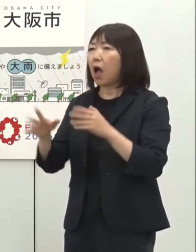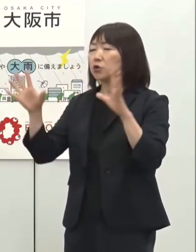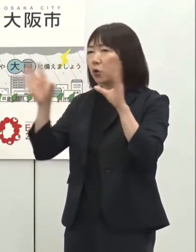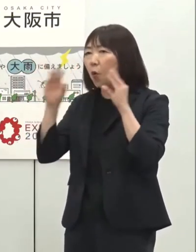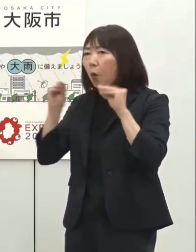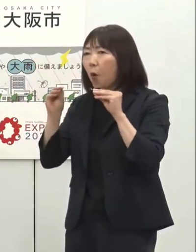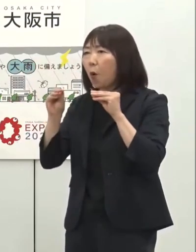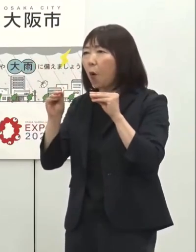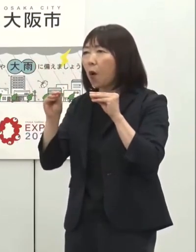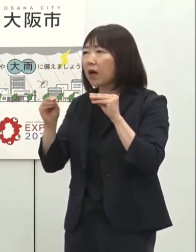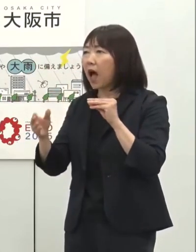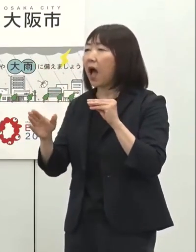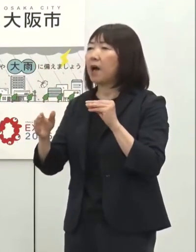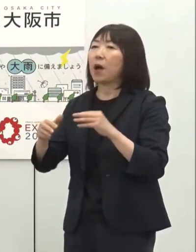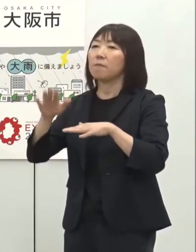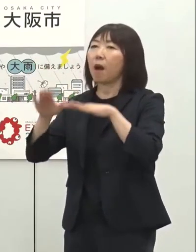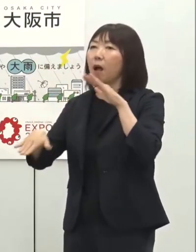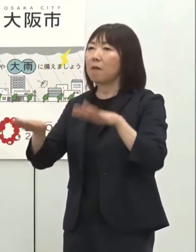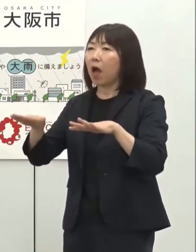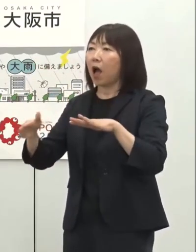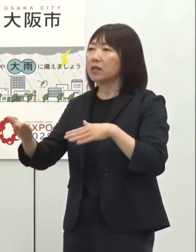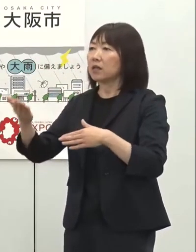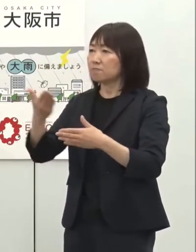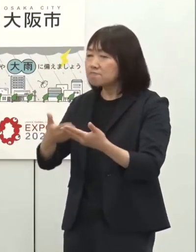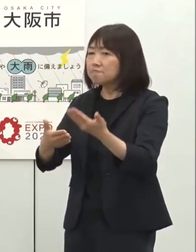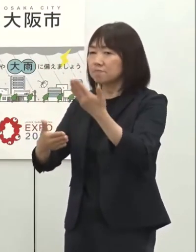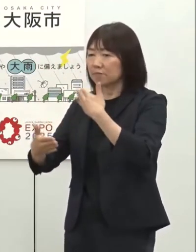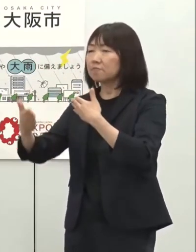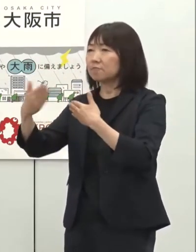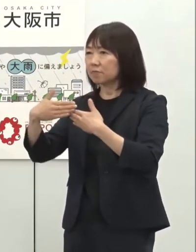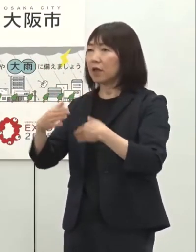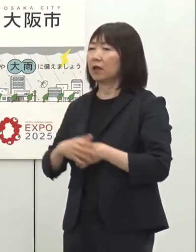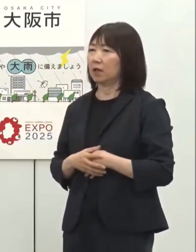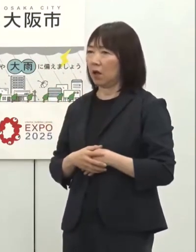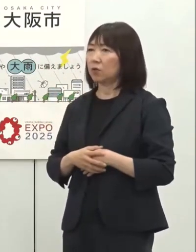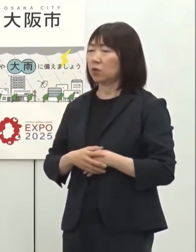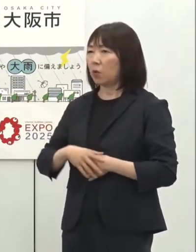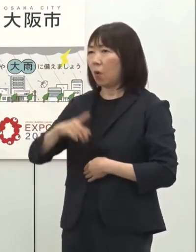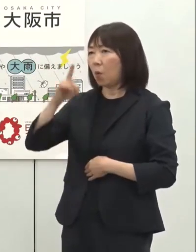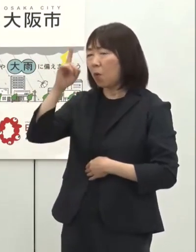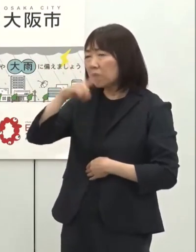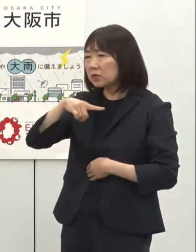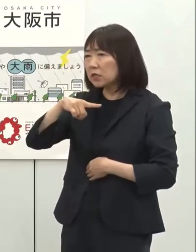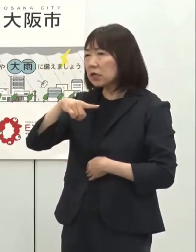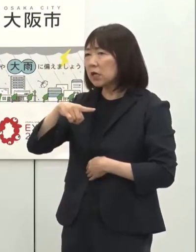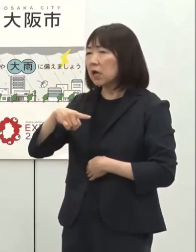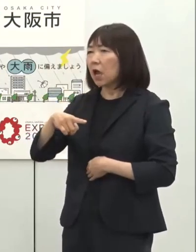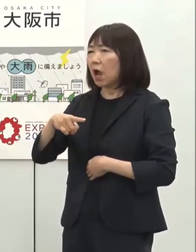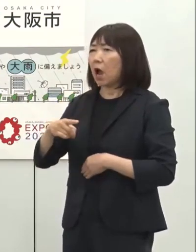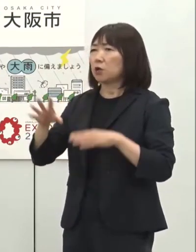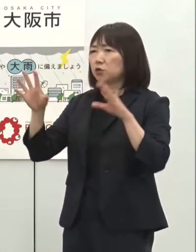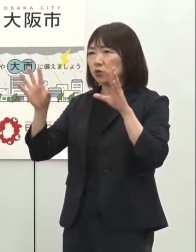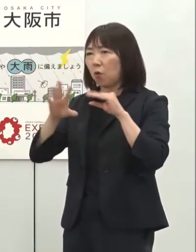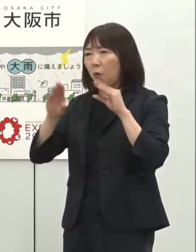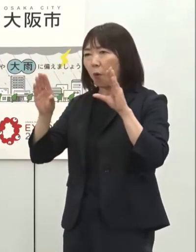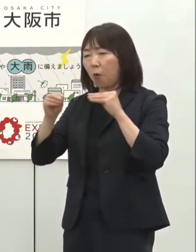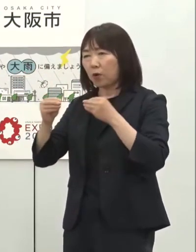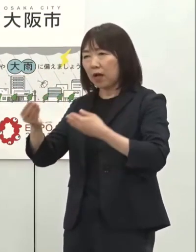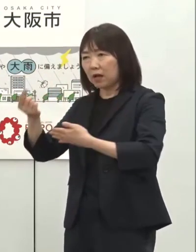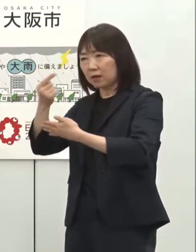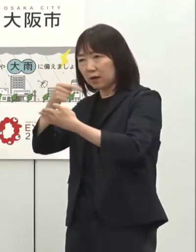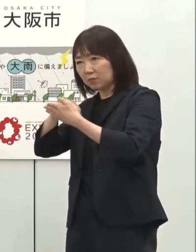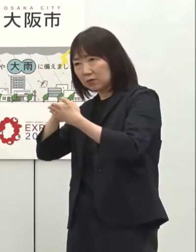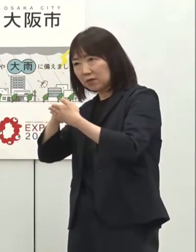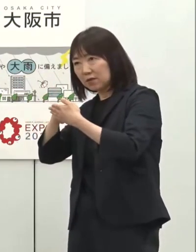し、そのデメリット的な情報が何か隠されてるんじゃないかっていう不安を覚えてあ